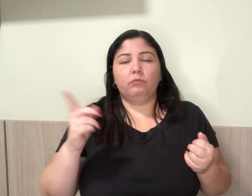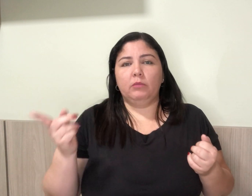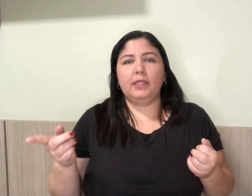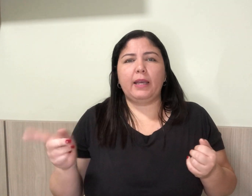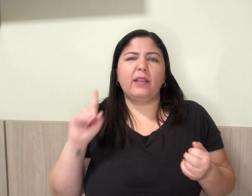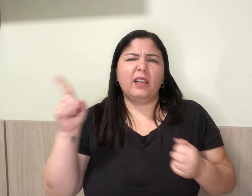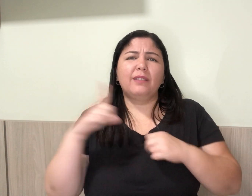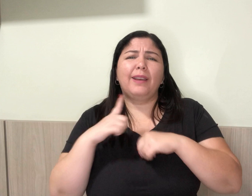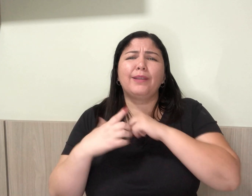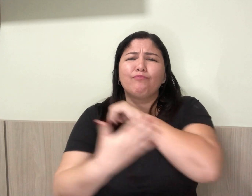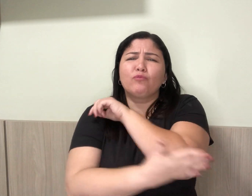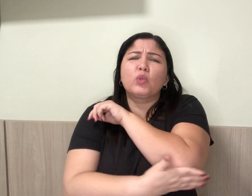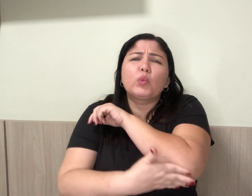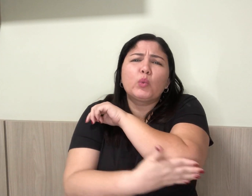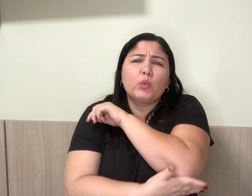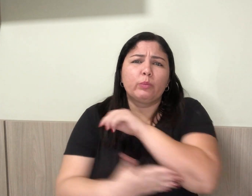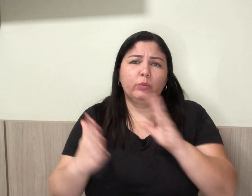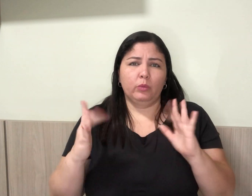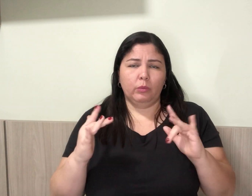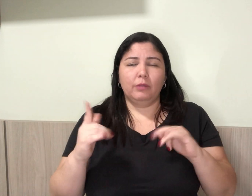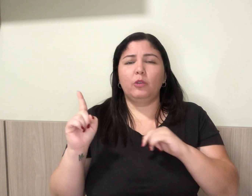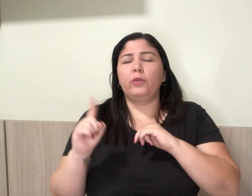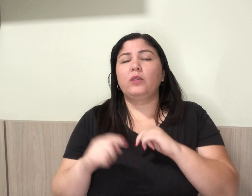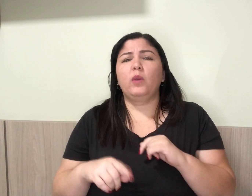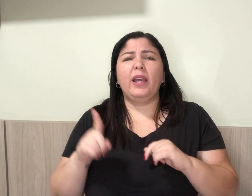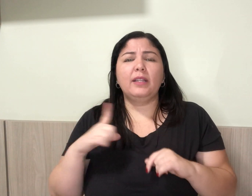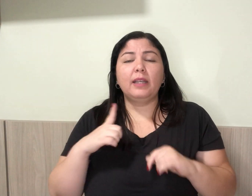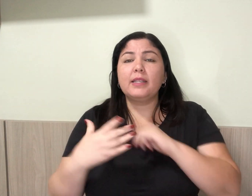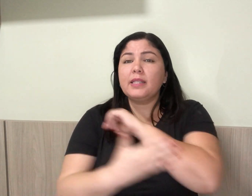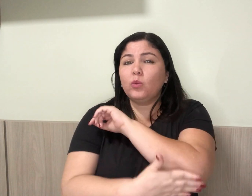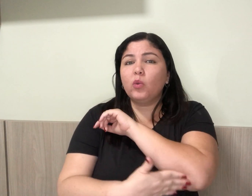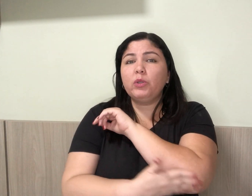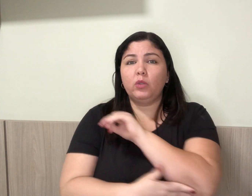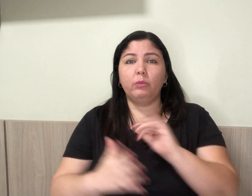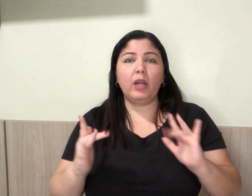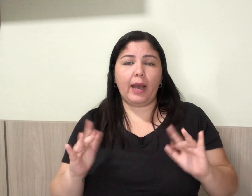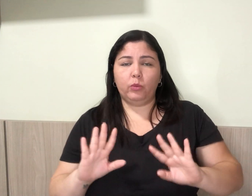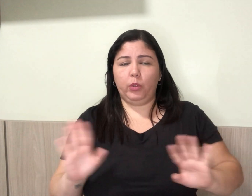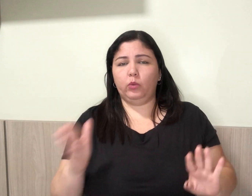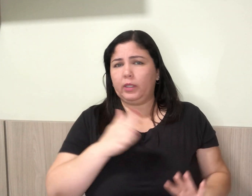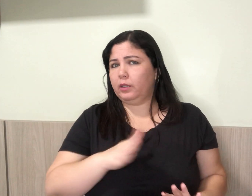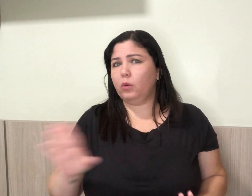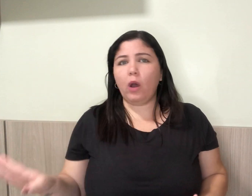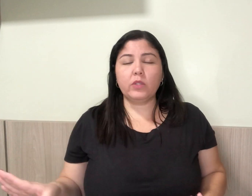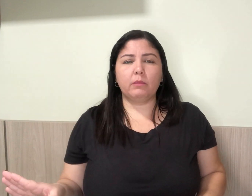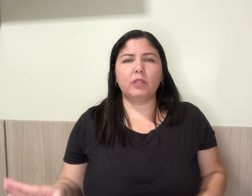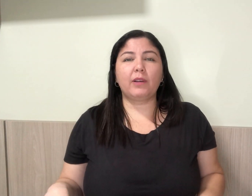nesse caso, ela tem... Então eu faço, ela tem ciúme do namorado. Pronto, aqui tá igualzinho. Se eu falo assim,